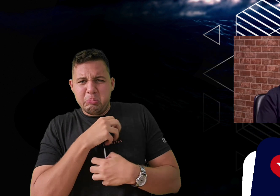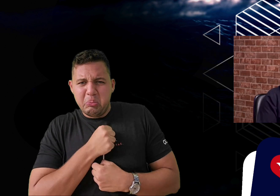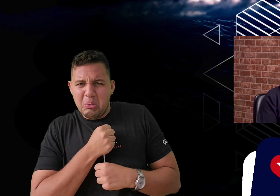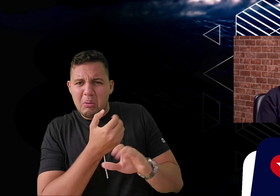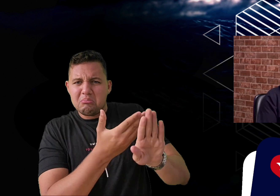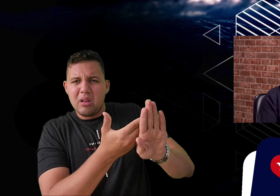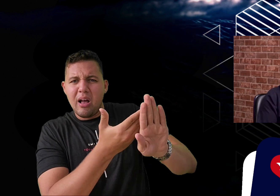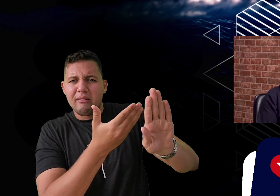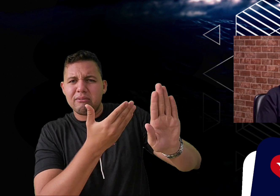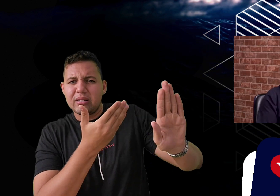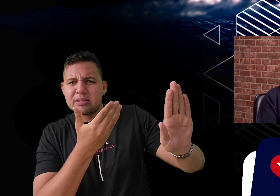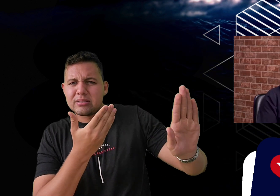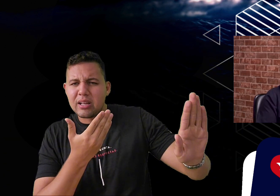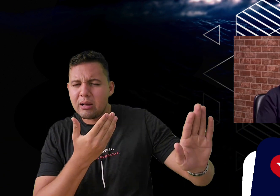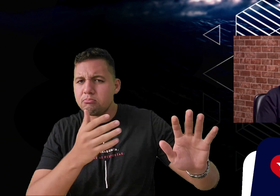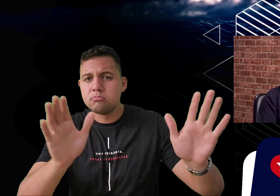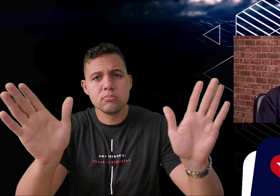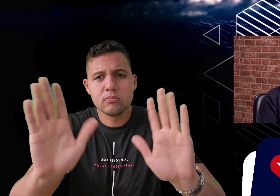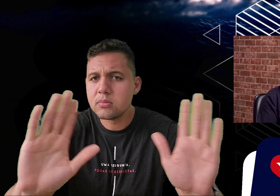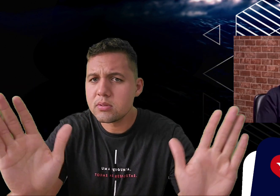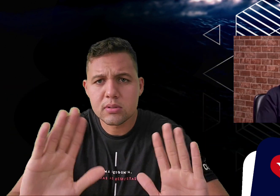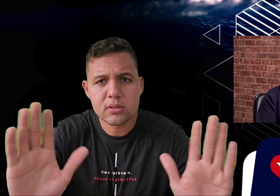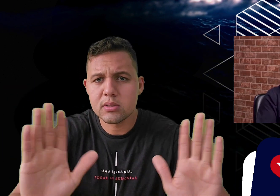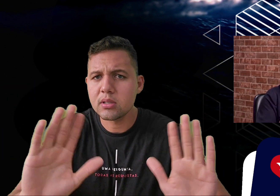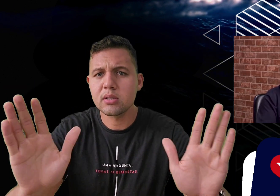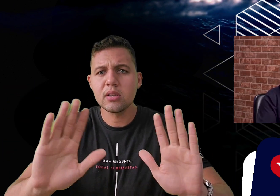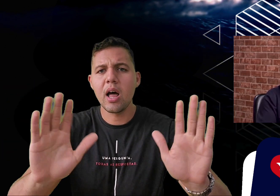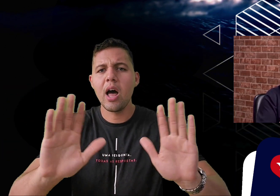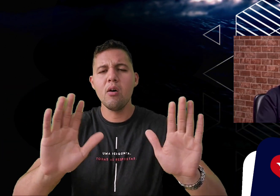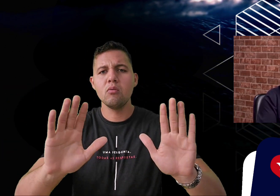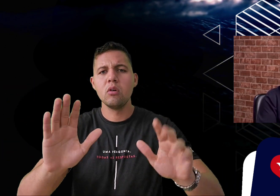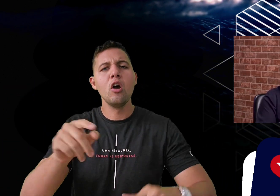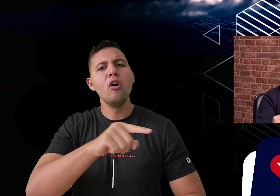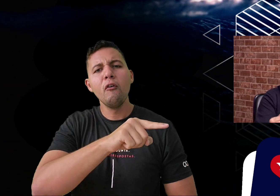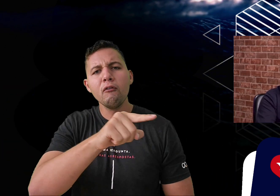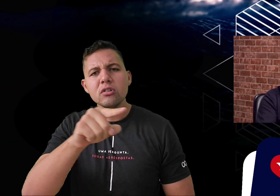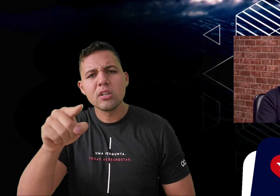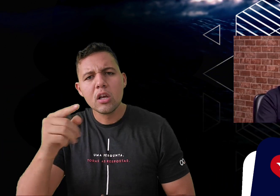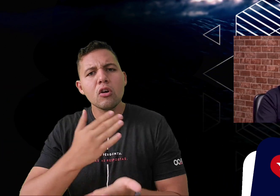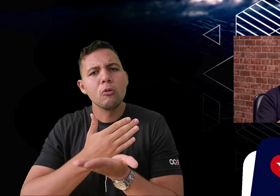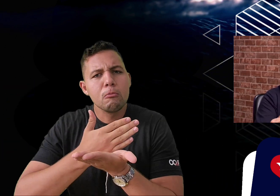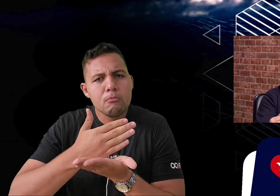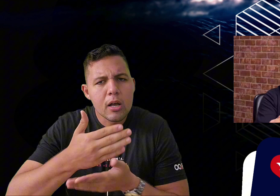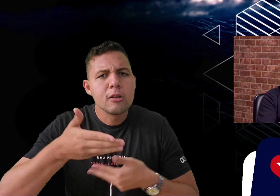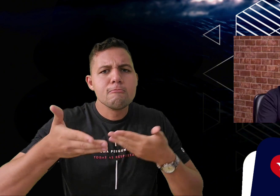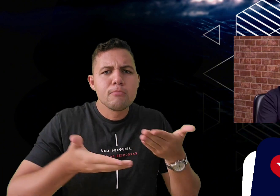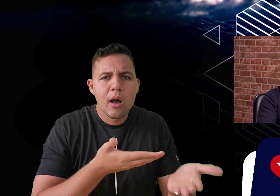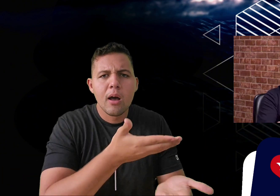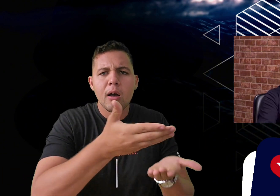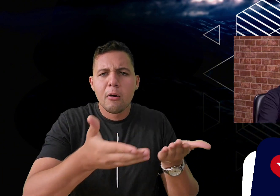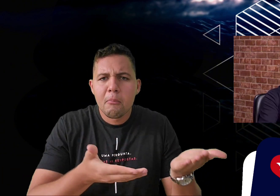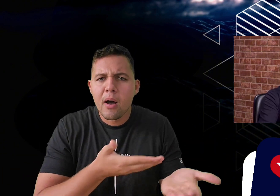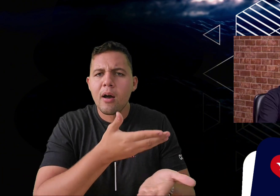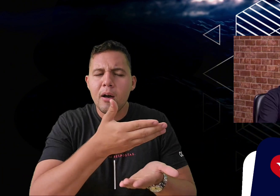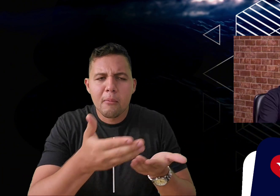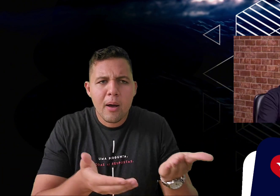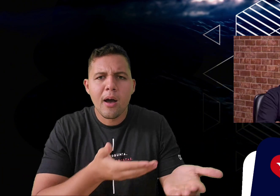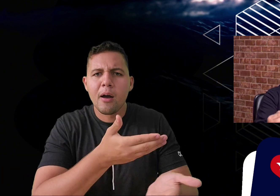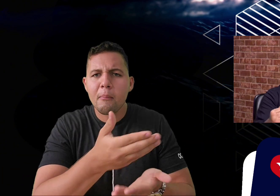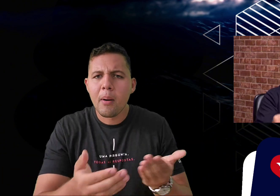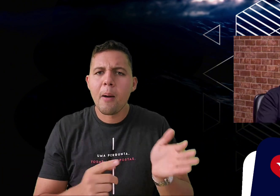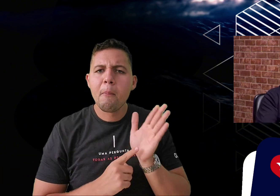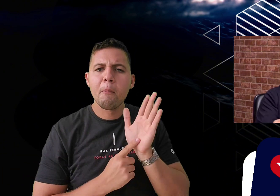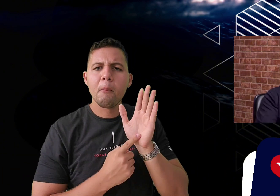começar a tomar iniciativas em favor de mostrar amor, bons exemplos para os seus